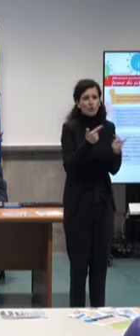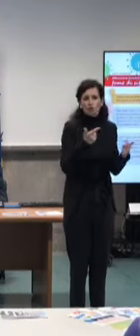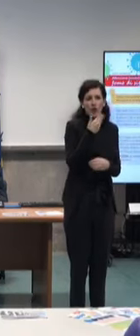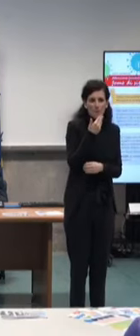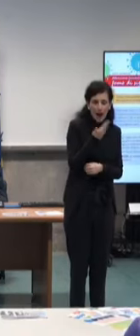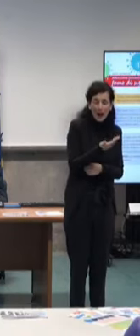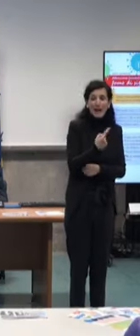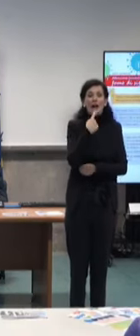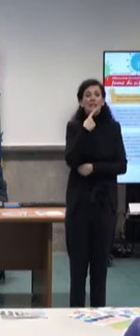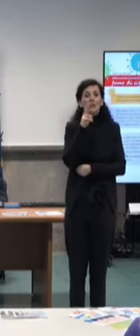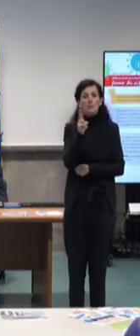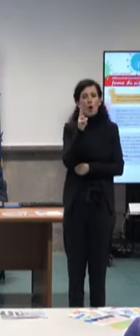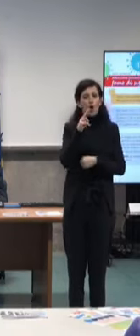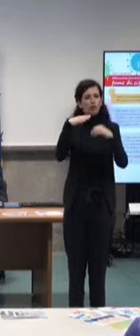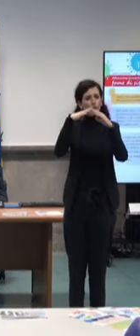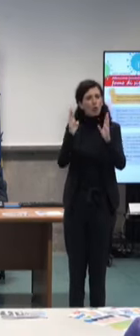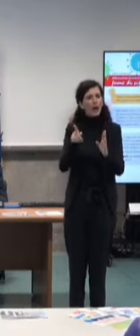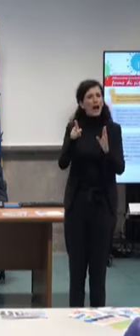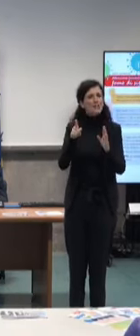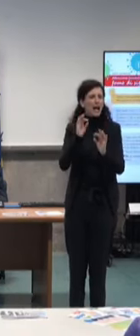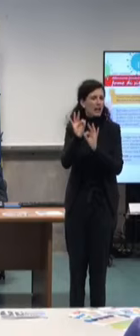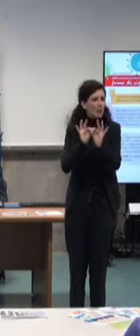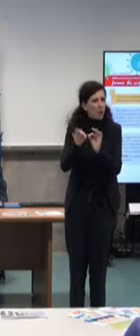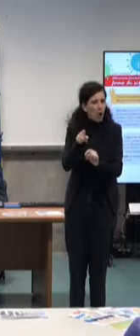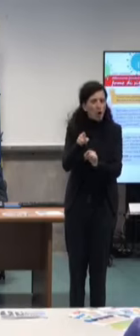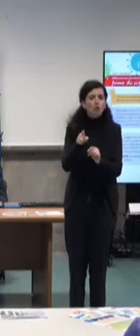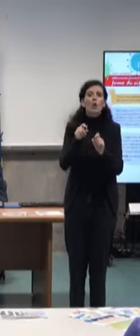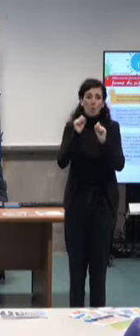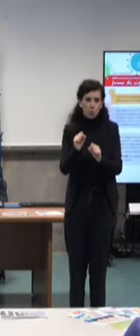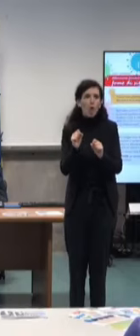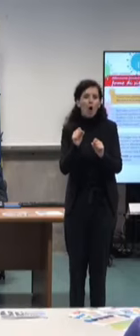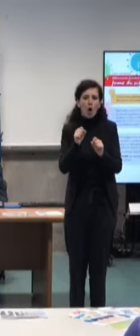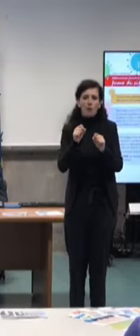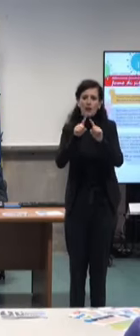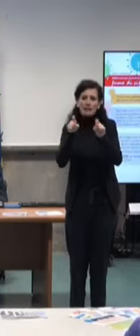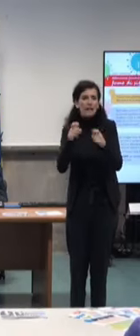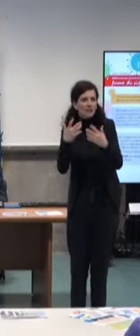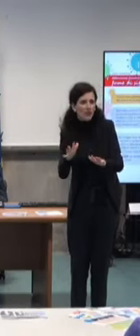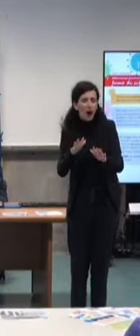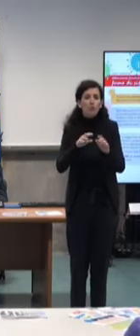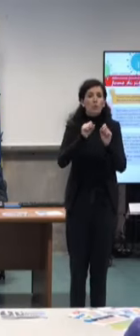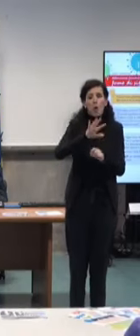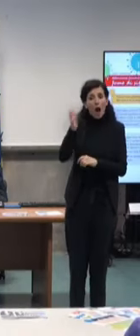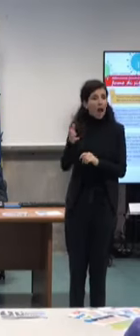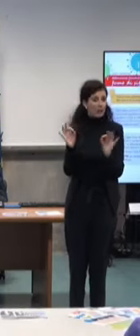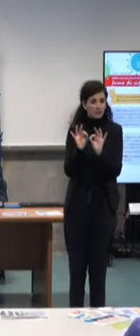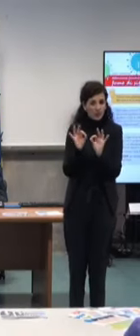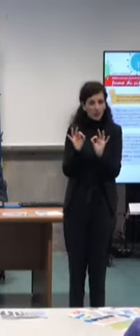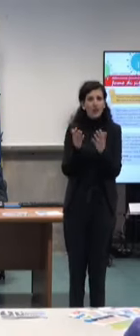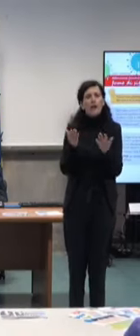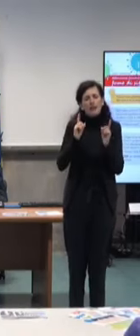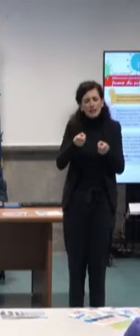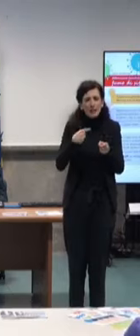morti magari in alcune case di riposo magari hanno testato alcuni altri no però è una stima che dobbiamo fare in maniera precisa avere